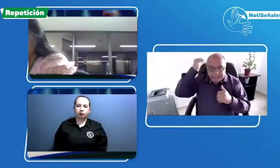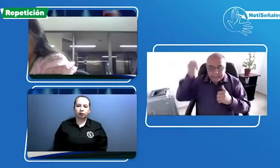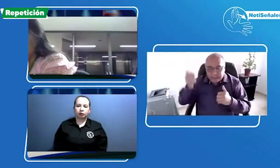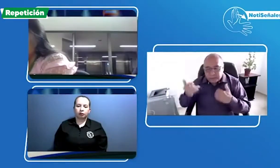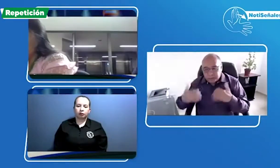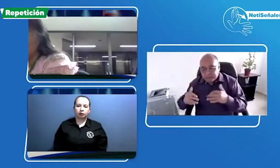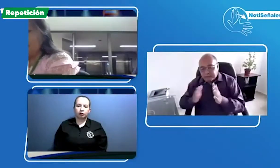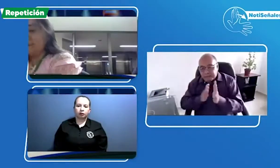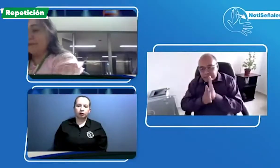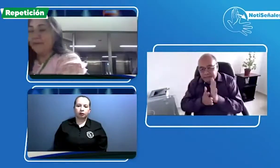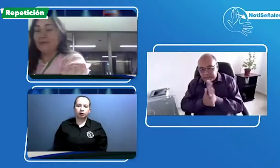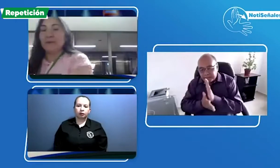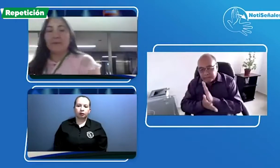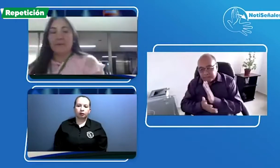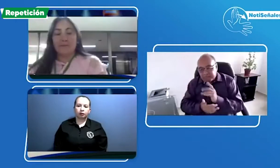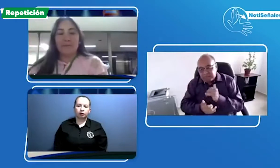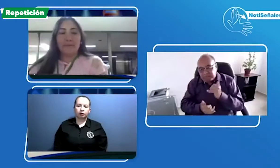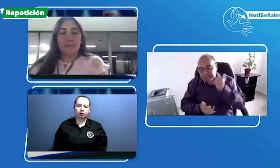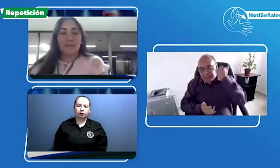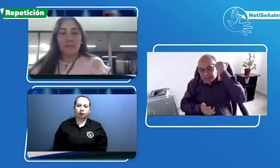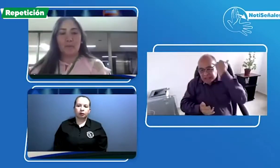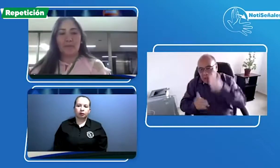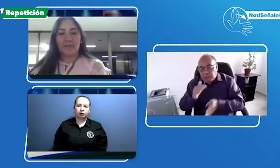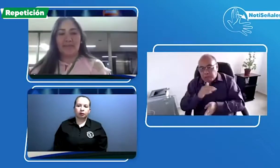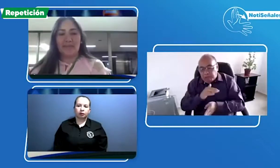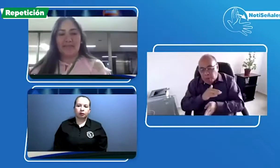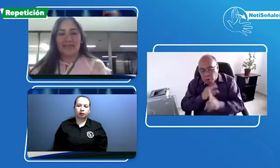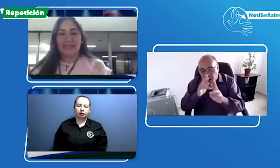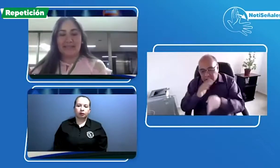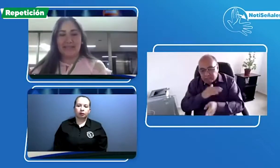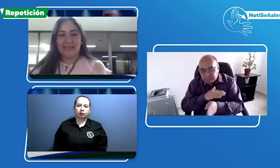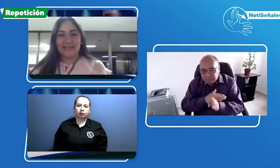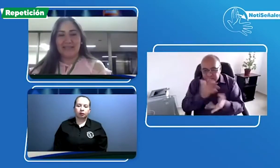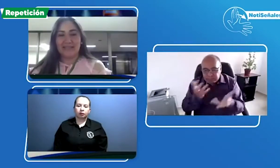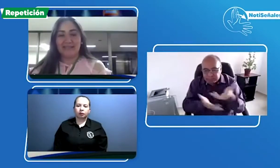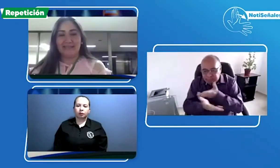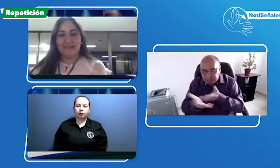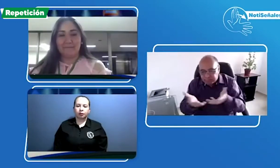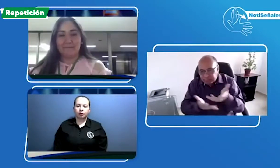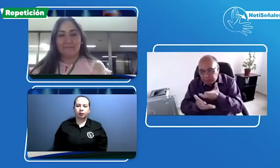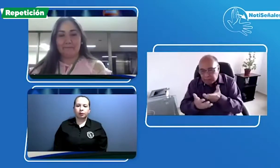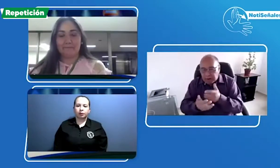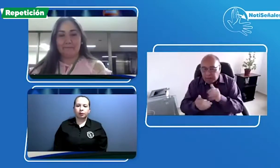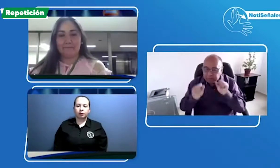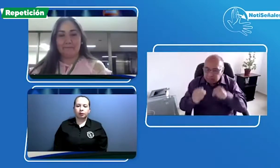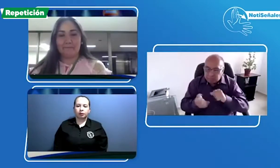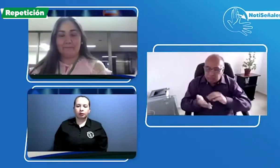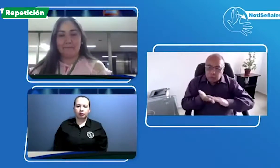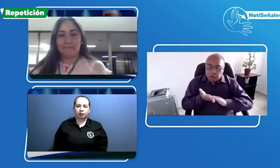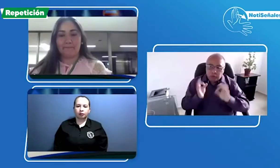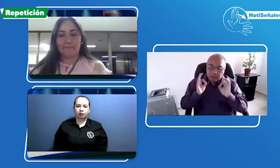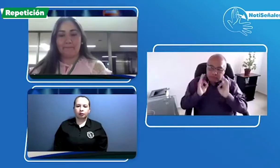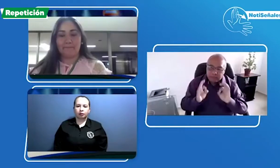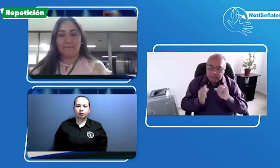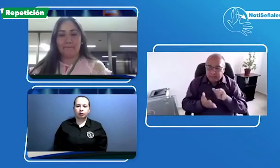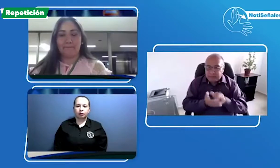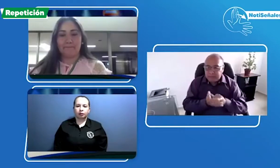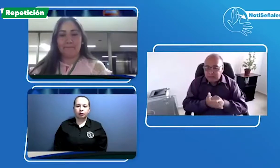gracias Juan David por lo que nos acabas de comentar es una muy buena idea y pues esperamos seguir